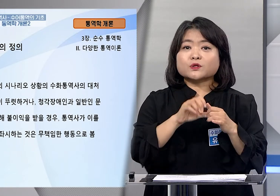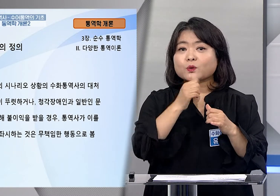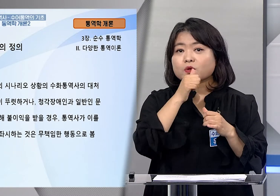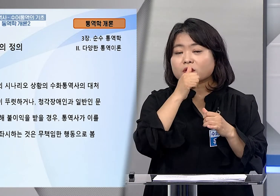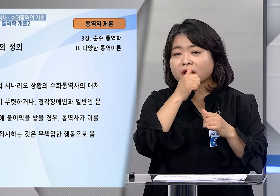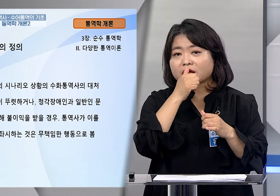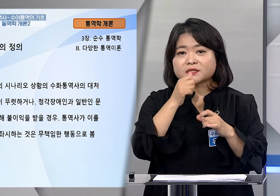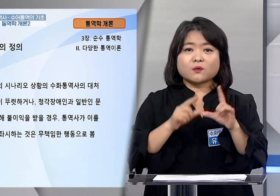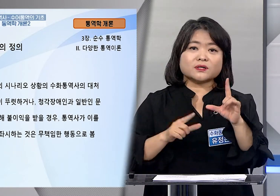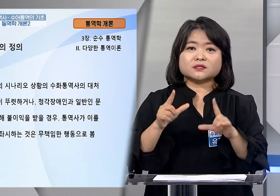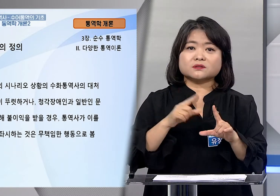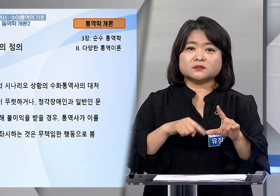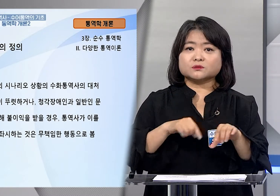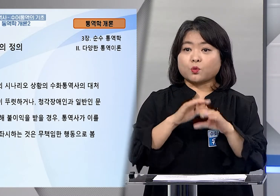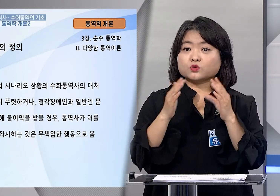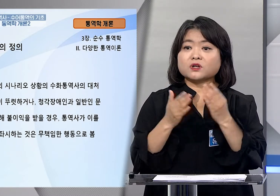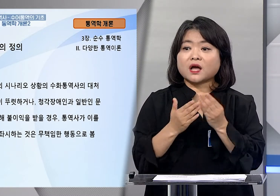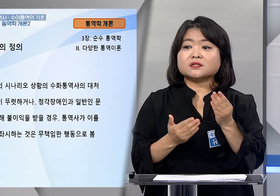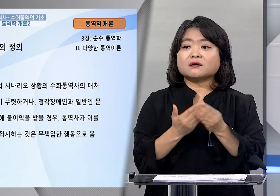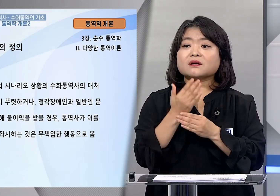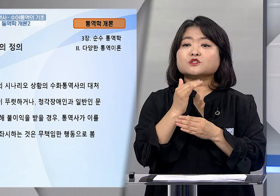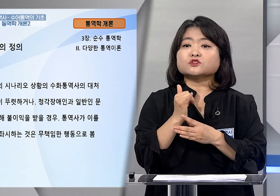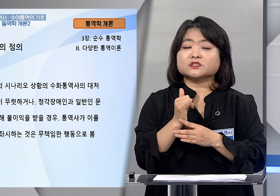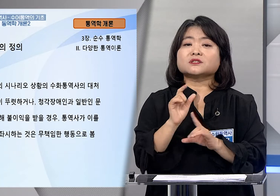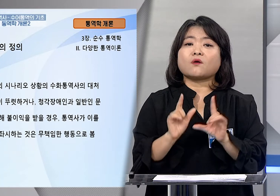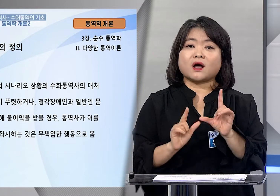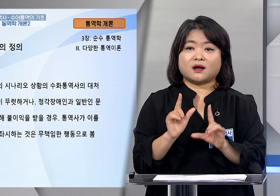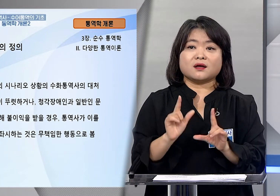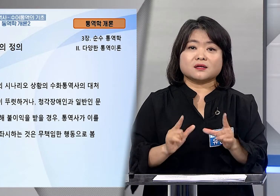통역의 상황에서는 모두가 일어날 수 있는 상황이겠죠.